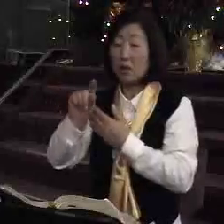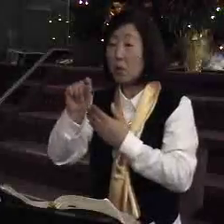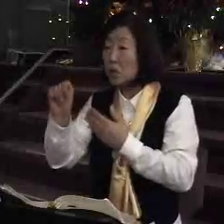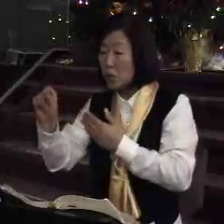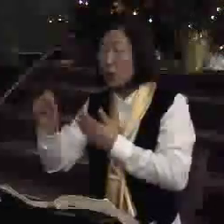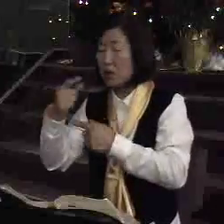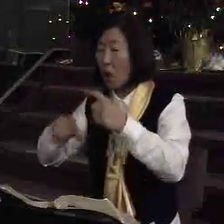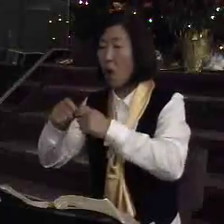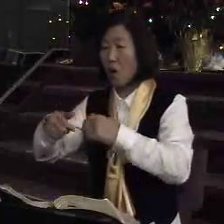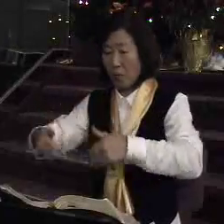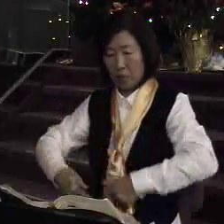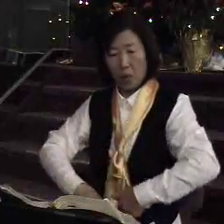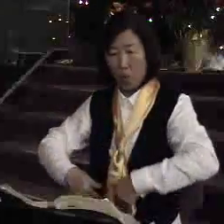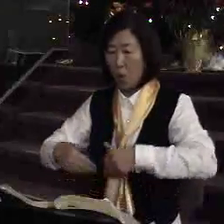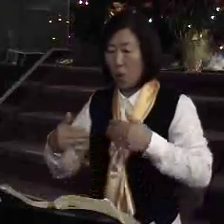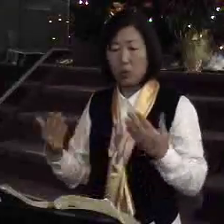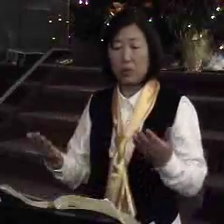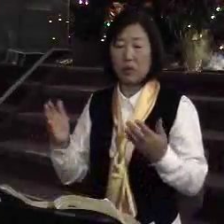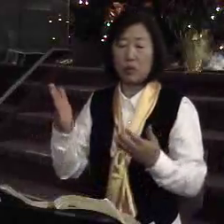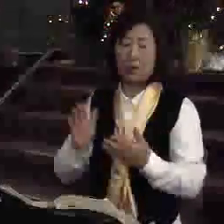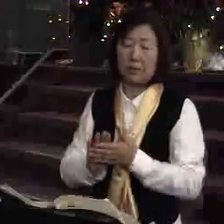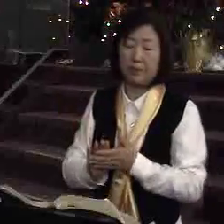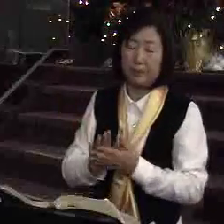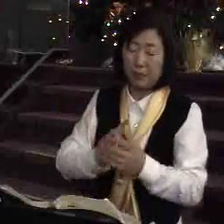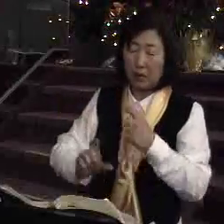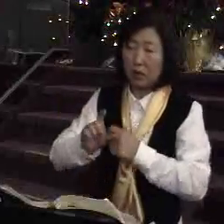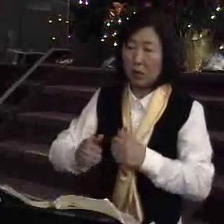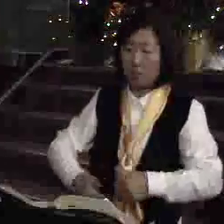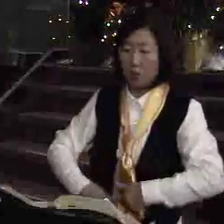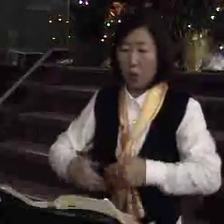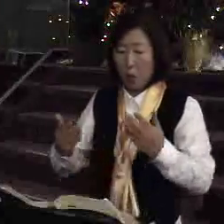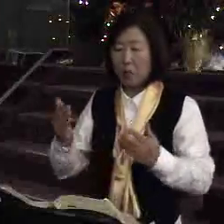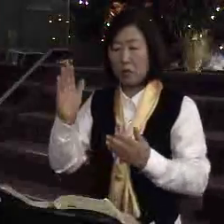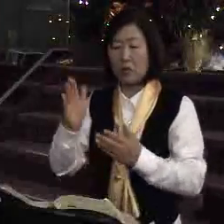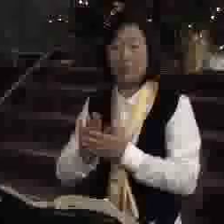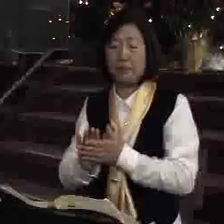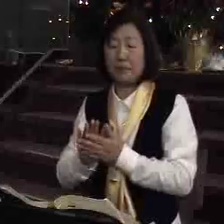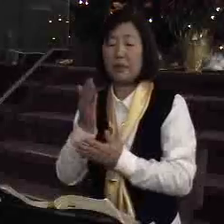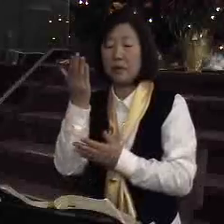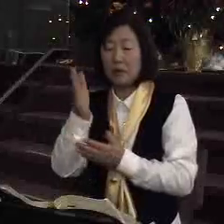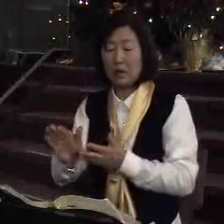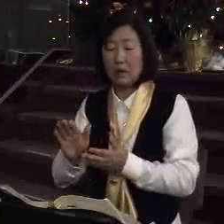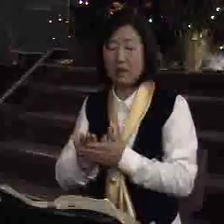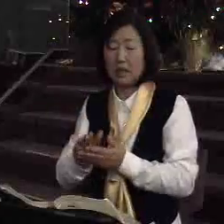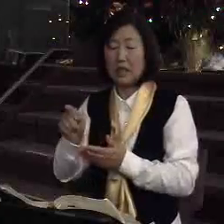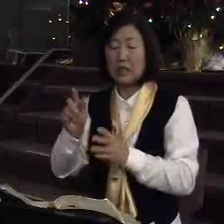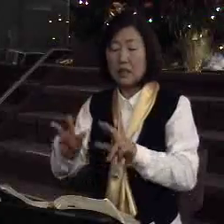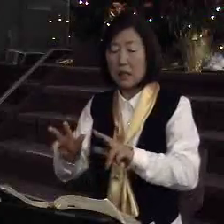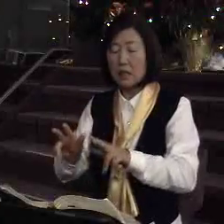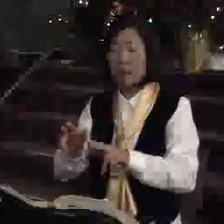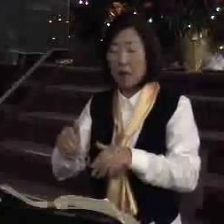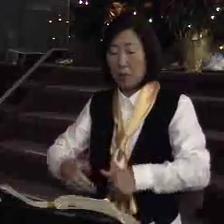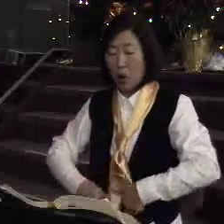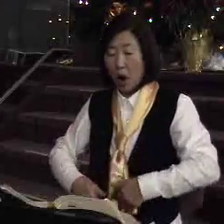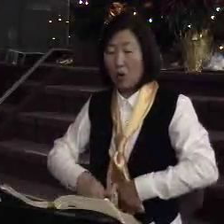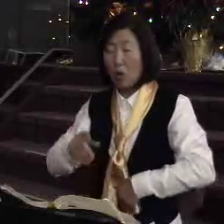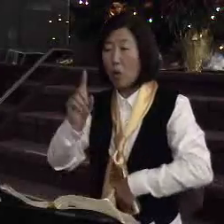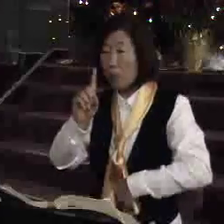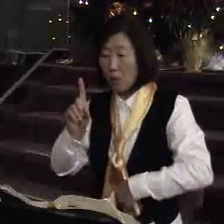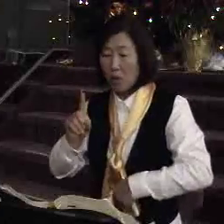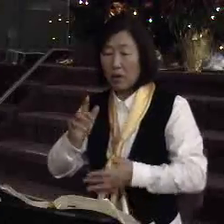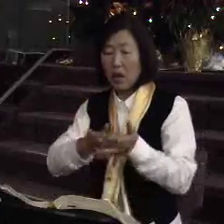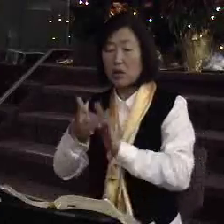이상 필요가 없는 것입니다. 더 이상 필요가 없습니다. 그런데 그래서 이제는 필요한 것은